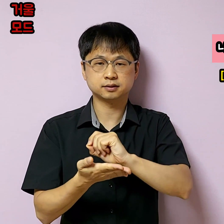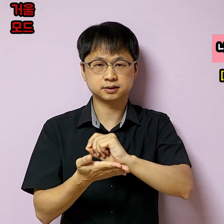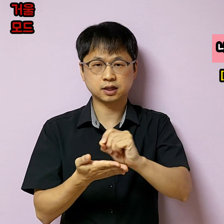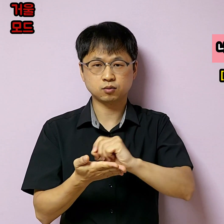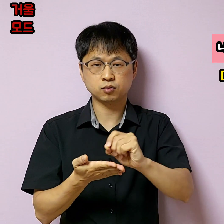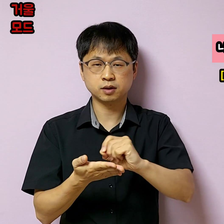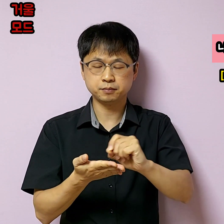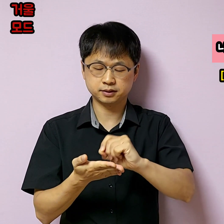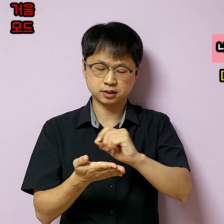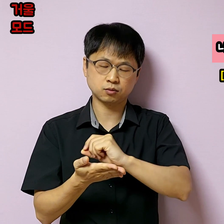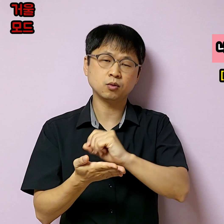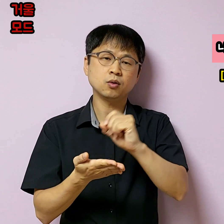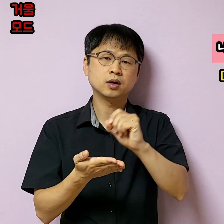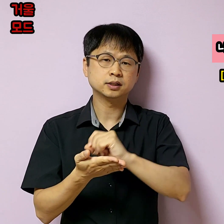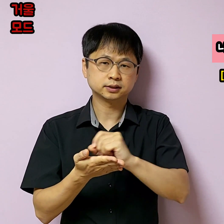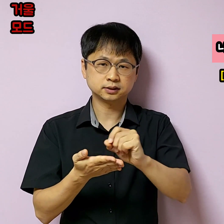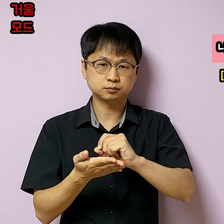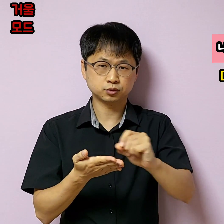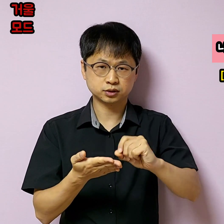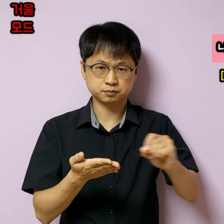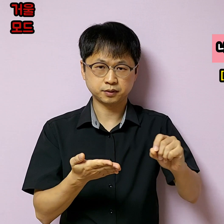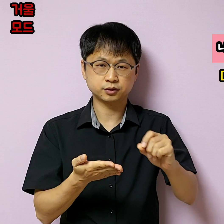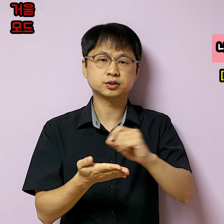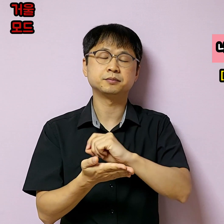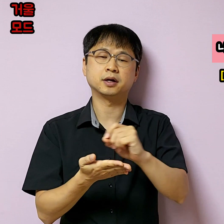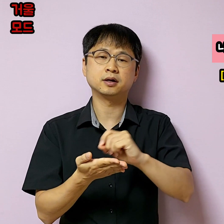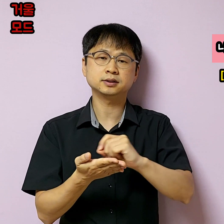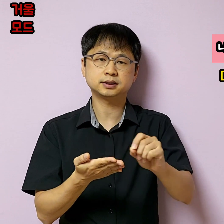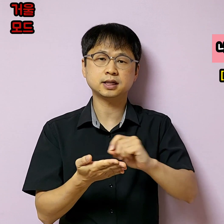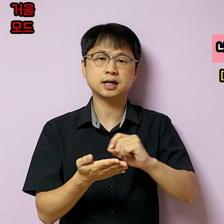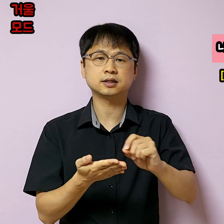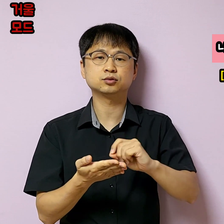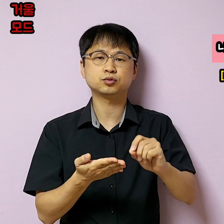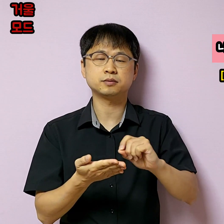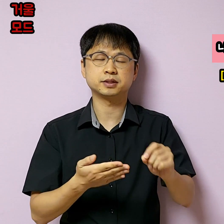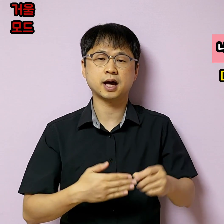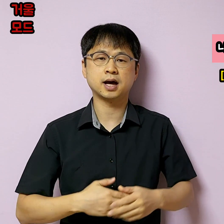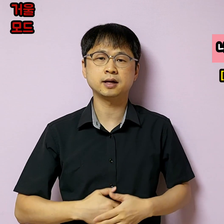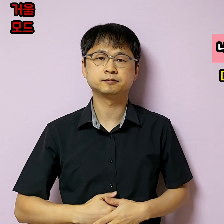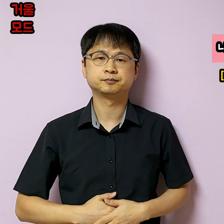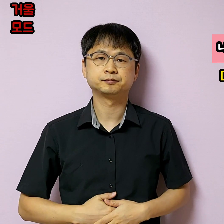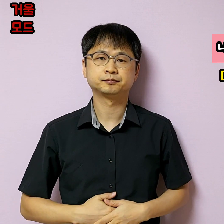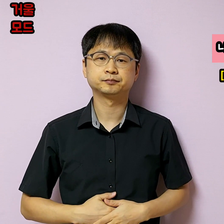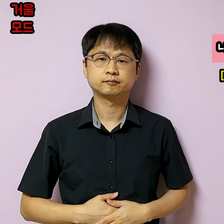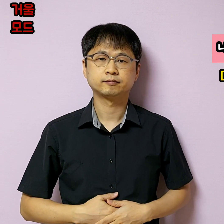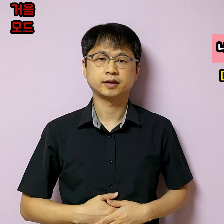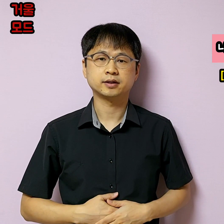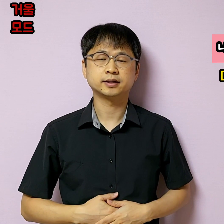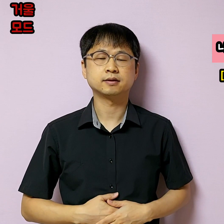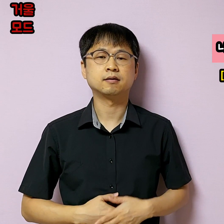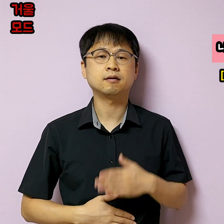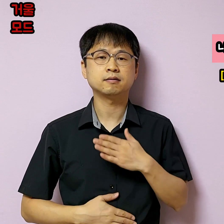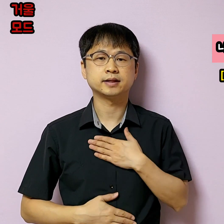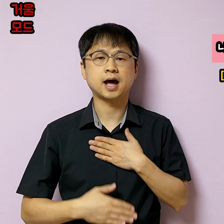것을 잡고 연필을 잡고 쓰는 모습 해주시면 쓰다라는 수어입니다. 네, 그래서